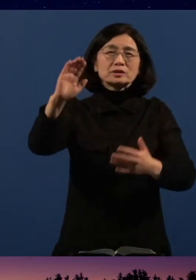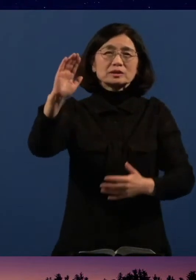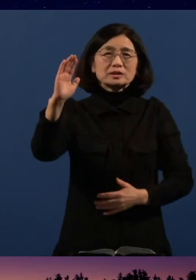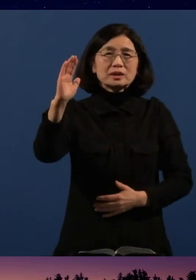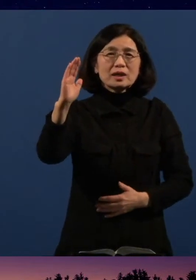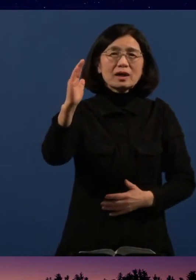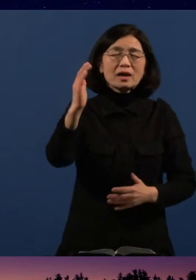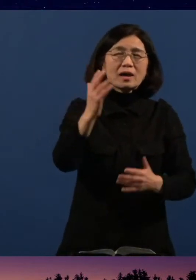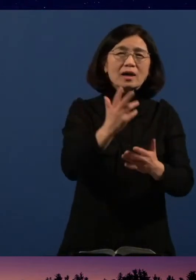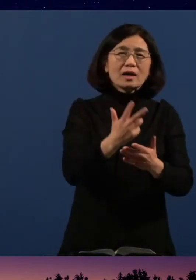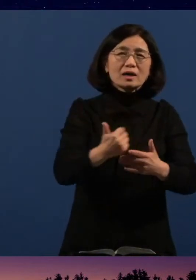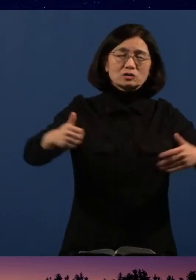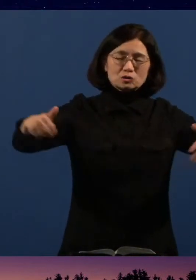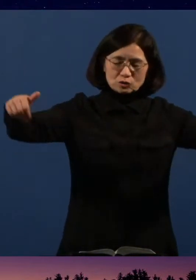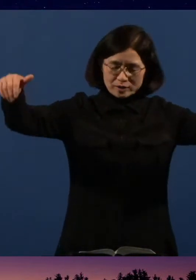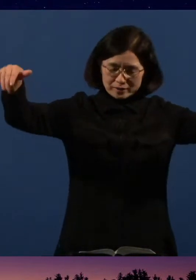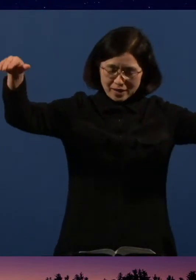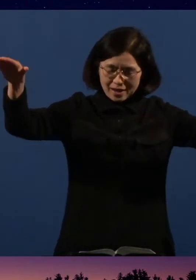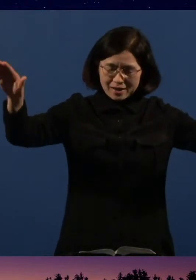노래시라.